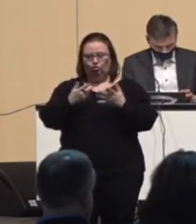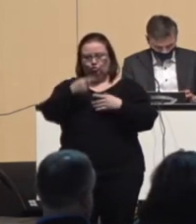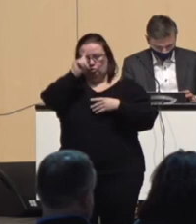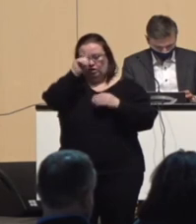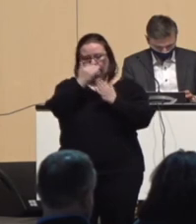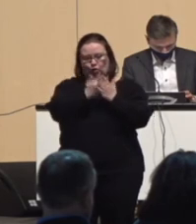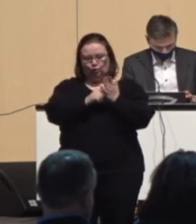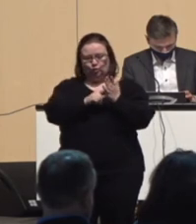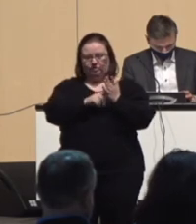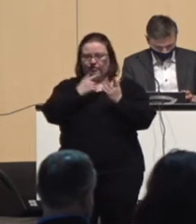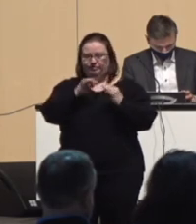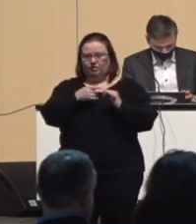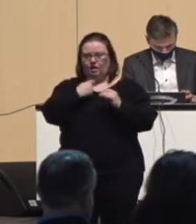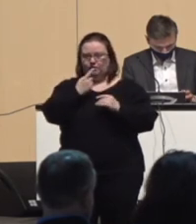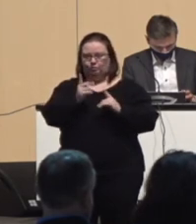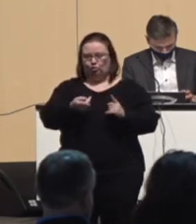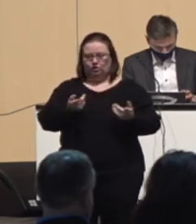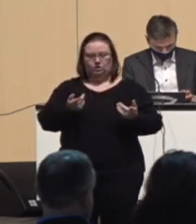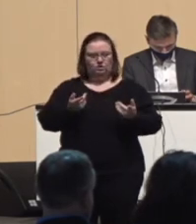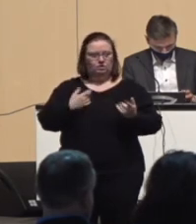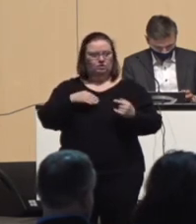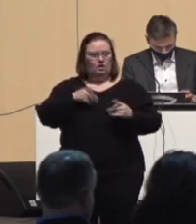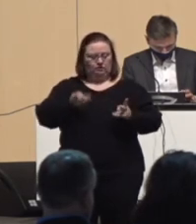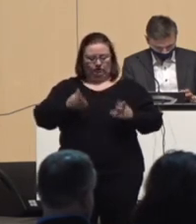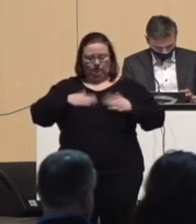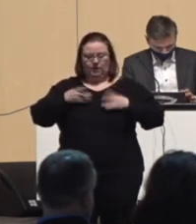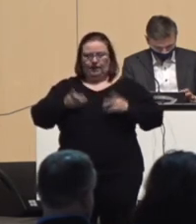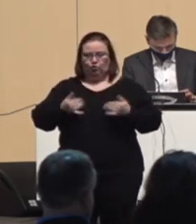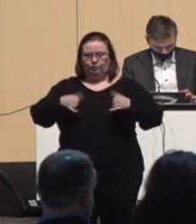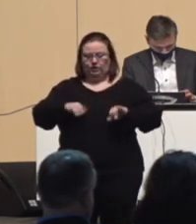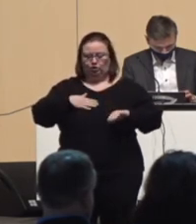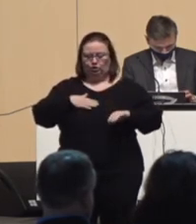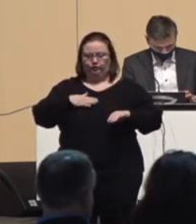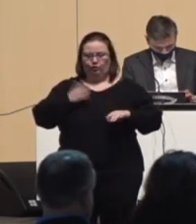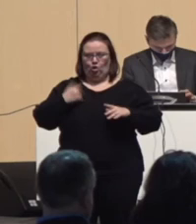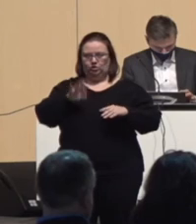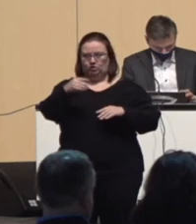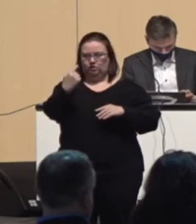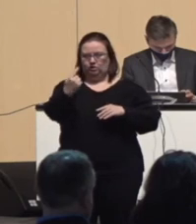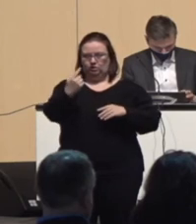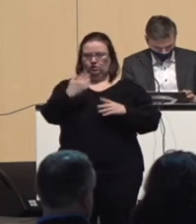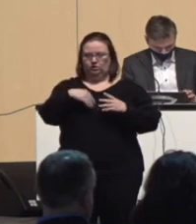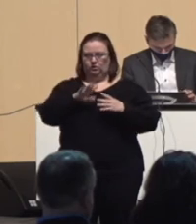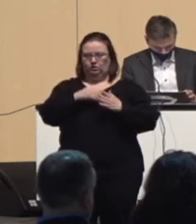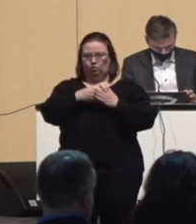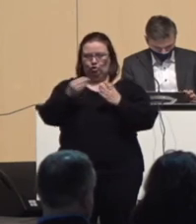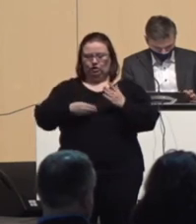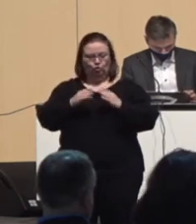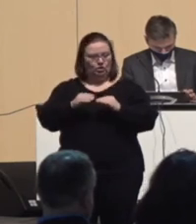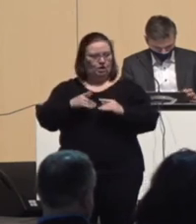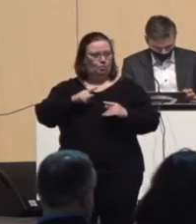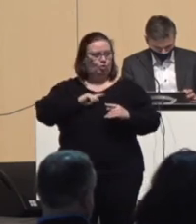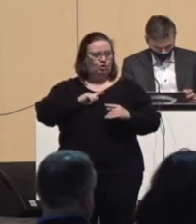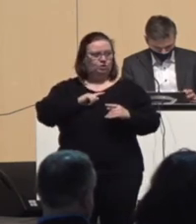polizeilichen Verordnungen. Was sind dann die Rechte und Pflichten der Konzessionäre? Da kann ich Sie